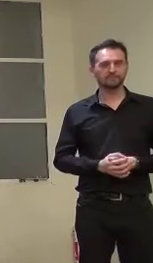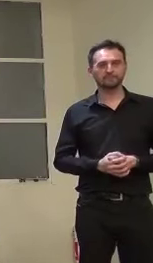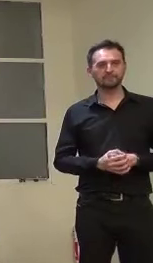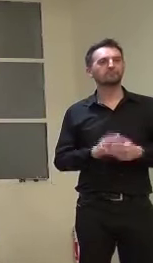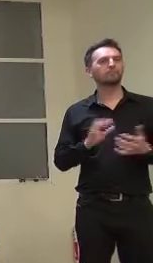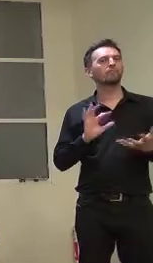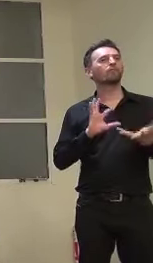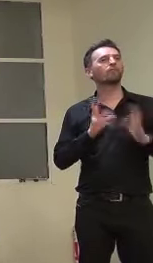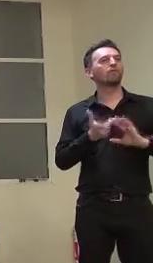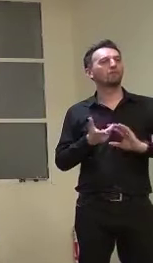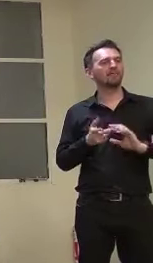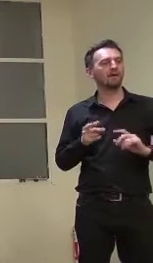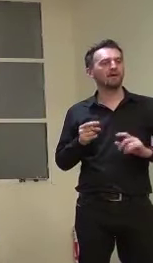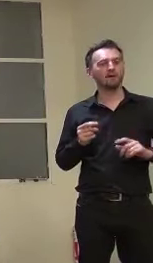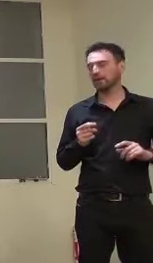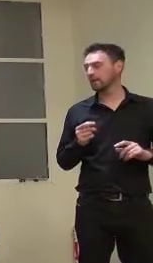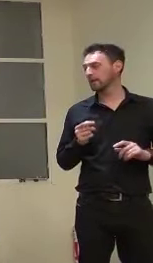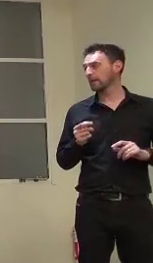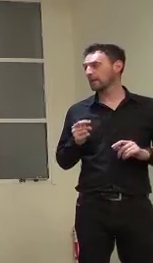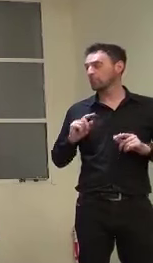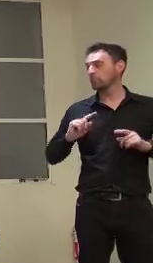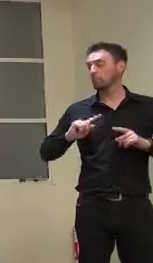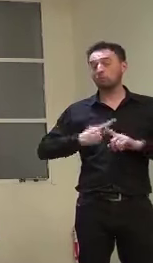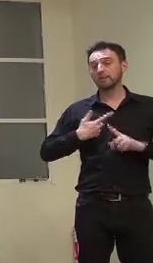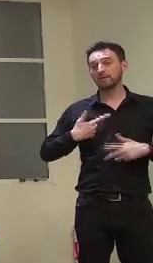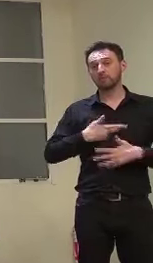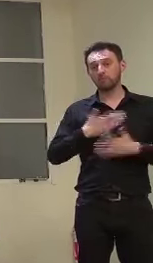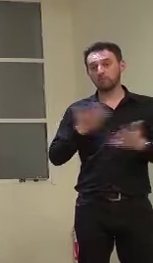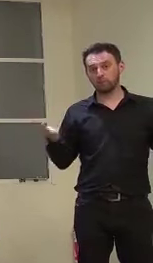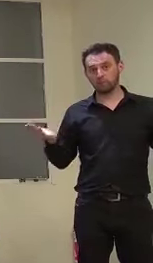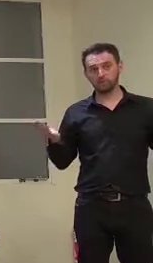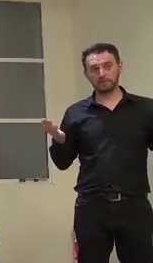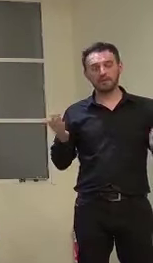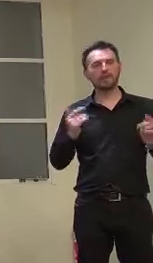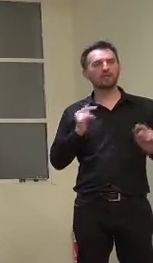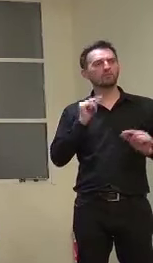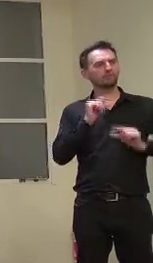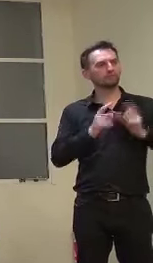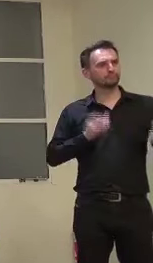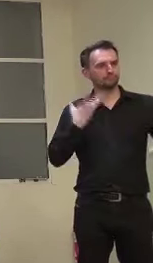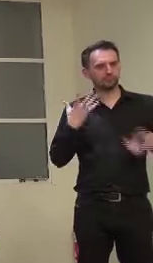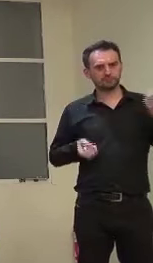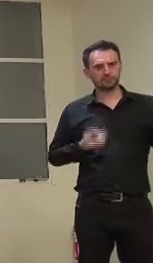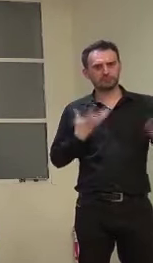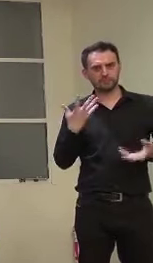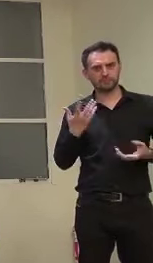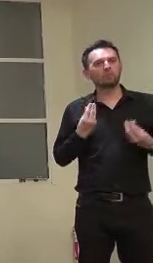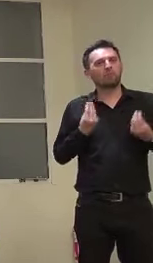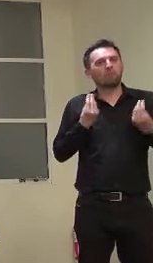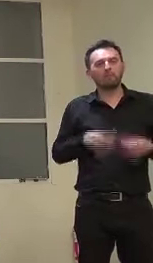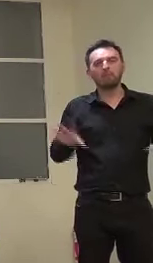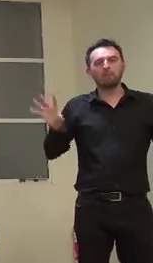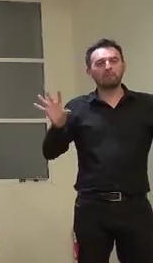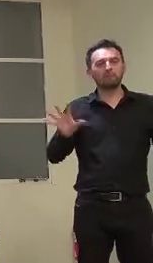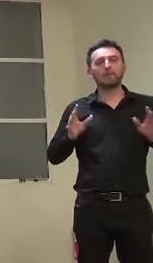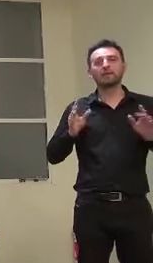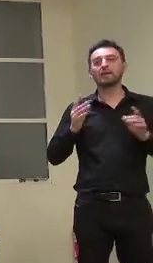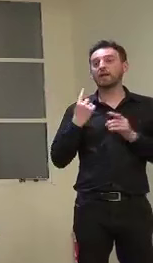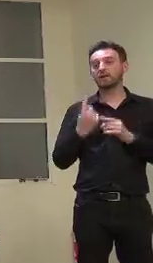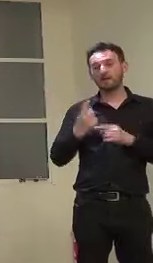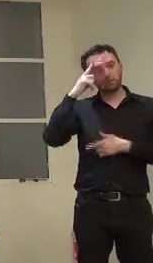y de las políticas públicas están abandonando el cuerpo de